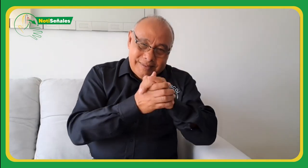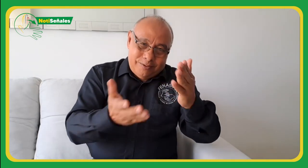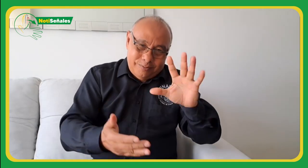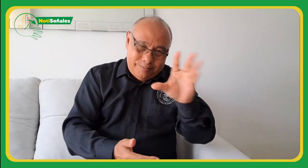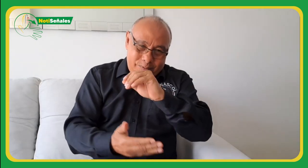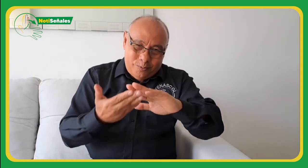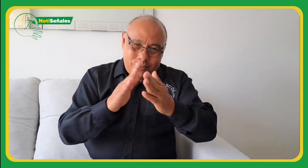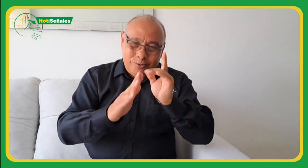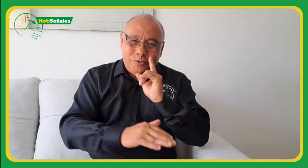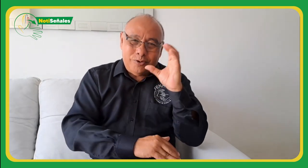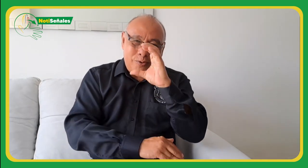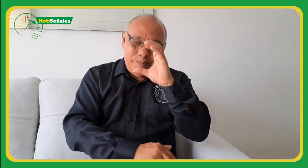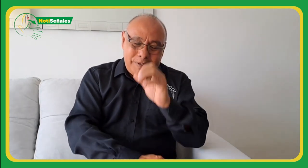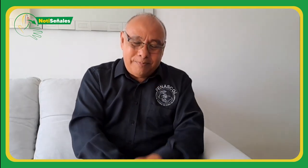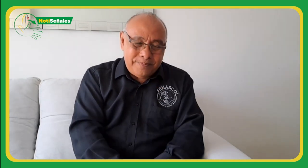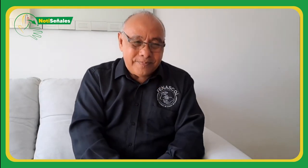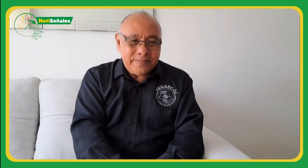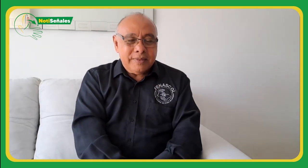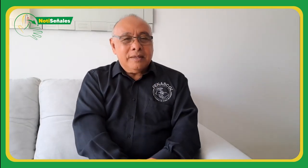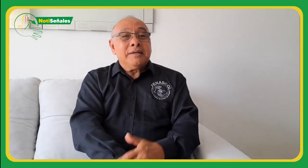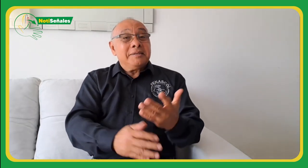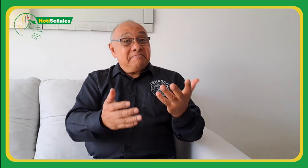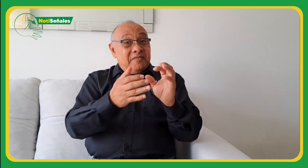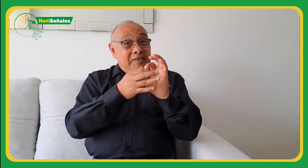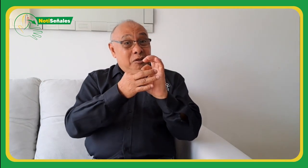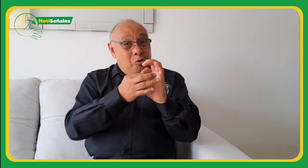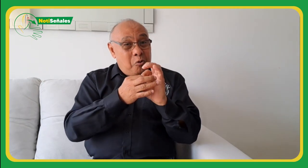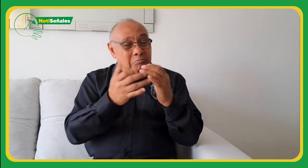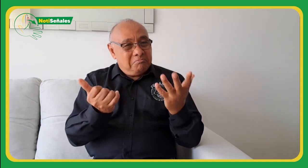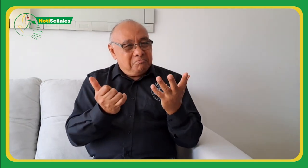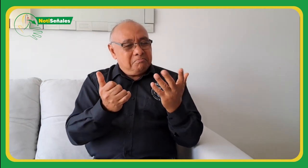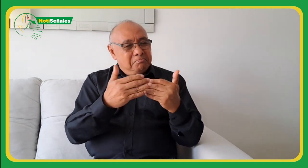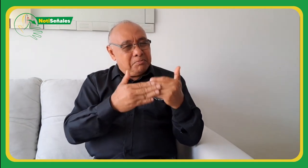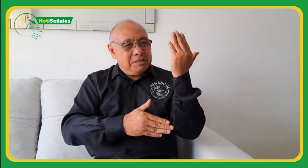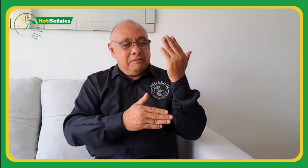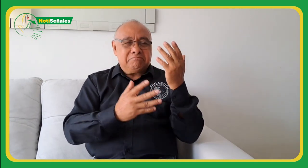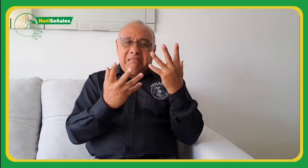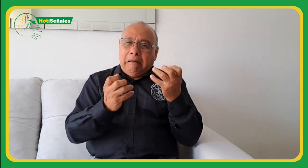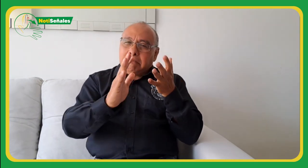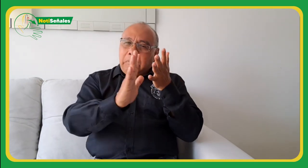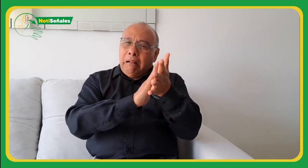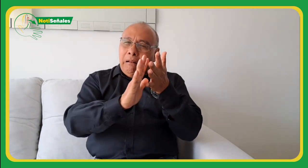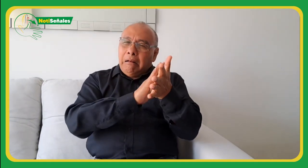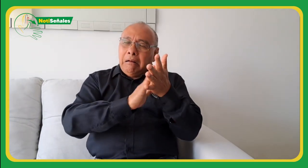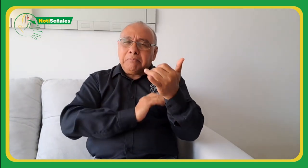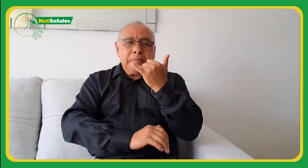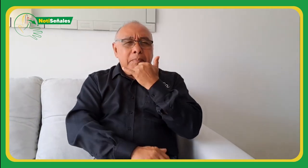Hola un saludo a toda la comunidad sorda colombiana desde fenacol queremos empezar a informar acerca de lo que pasó en